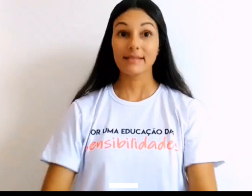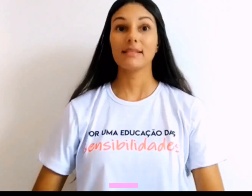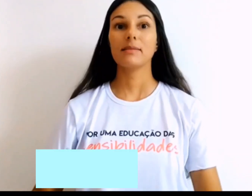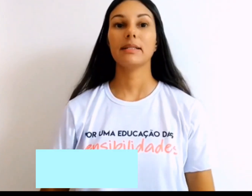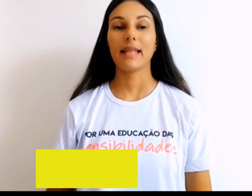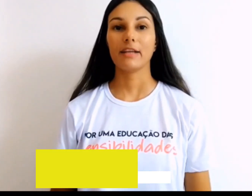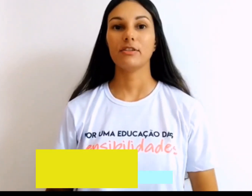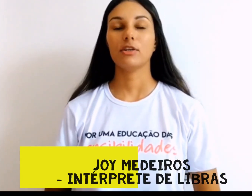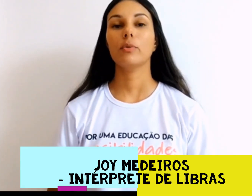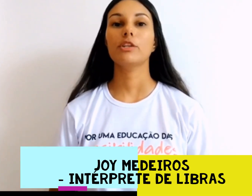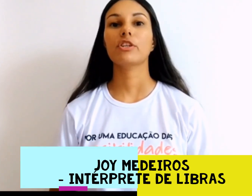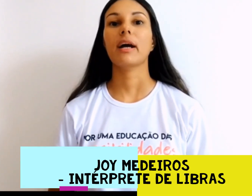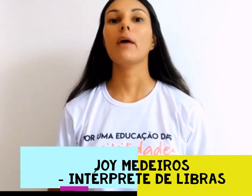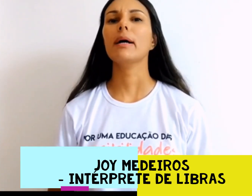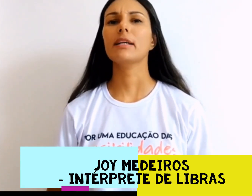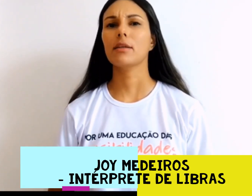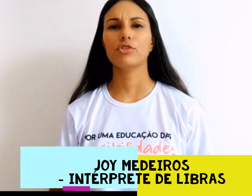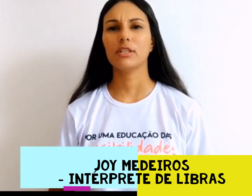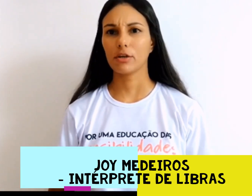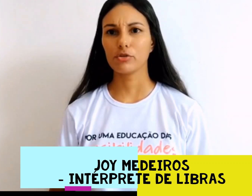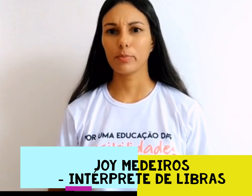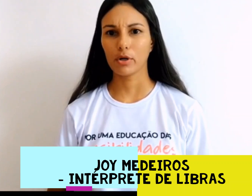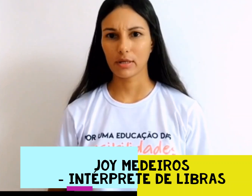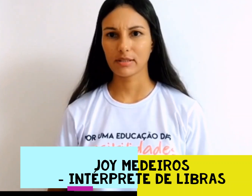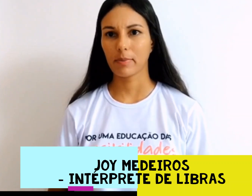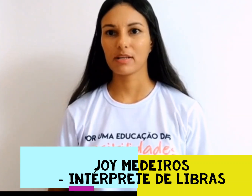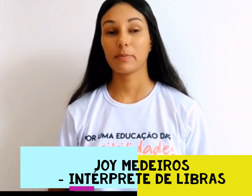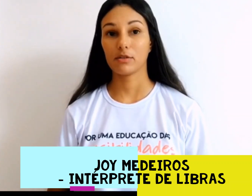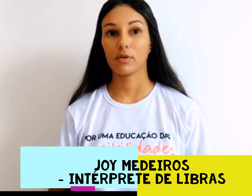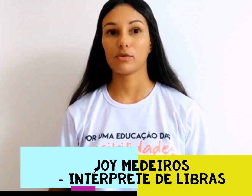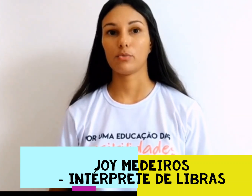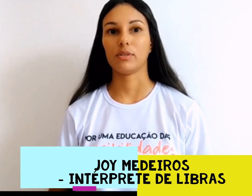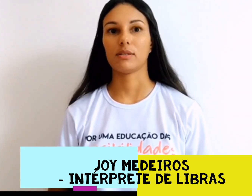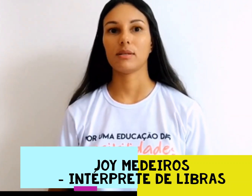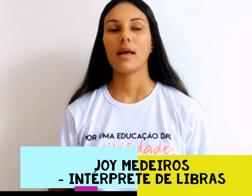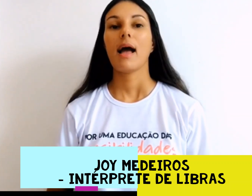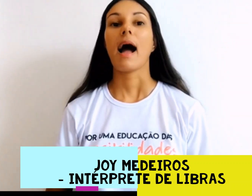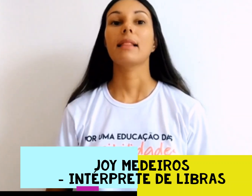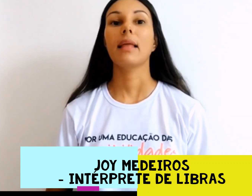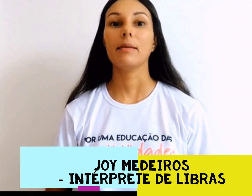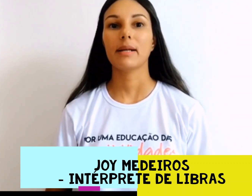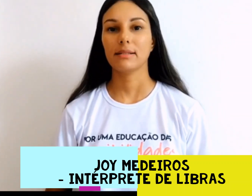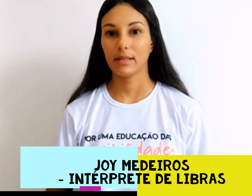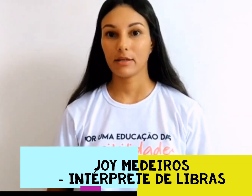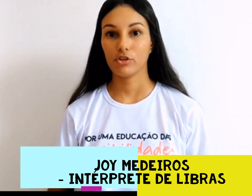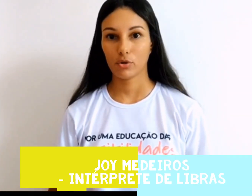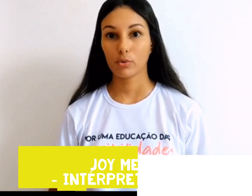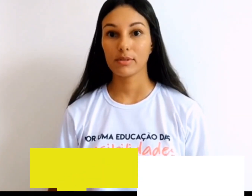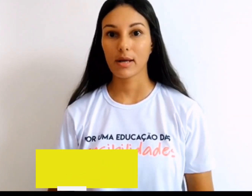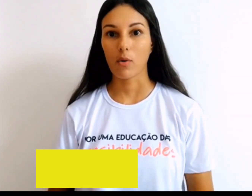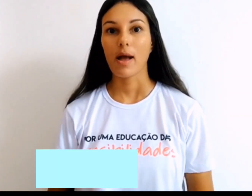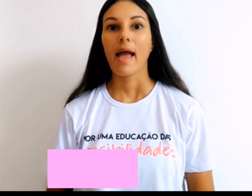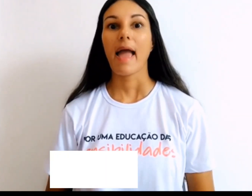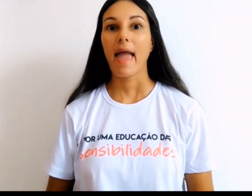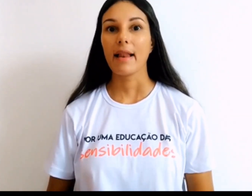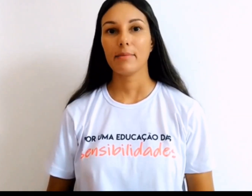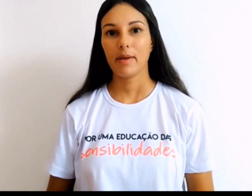A acessibilidade linguística é uma questão de grande importância para as pessoas surdas. A Lei Brasileira de Inclusão,